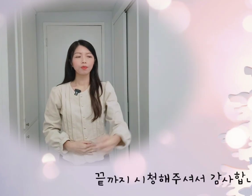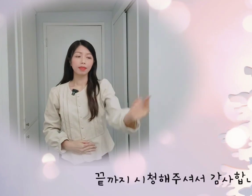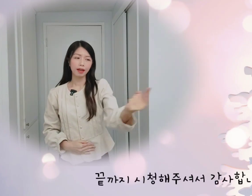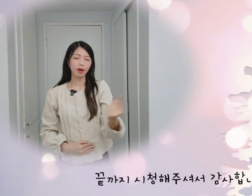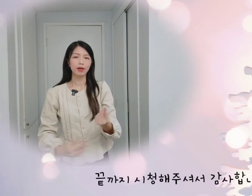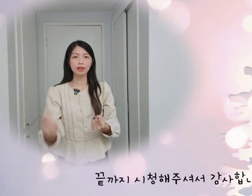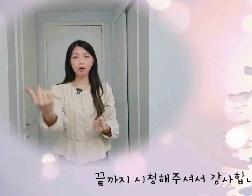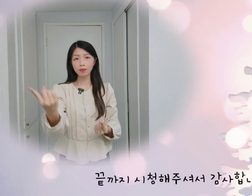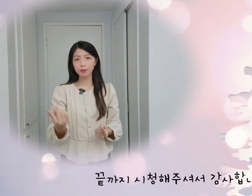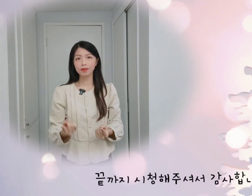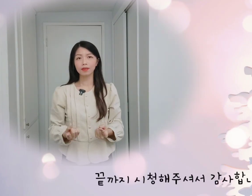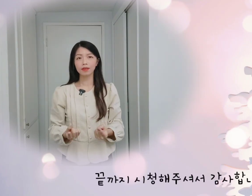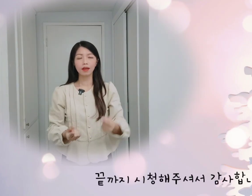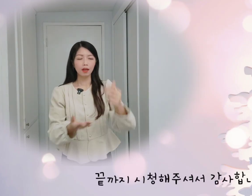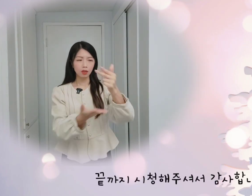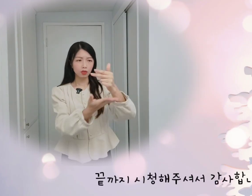해드릴게요. 다 나와서